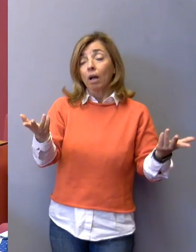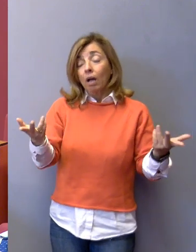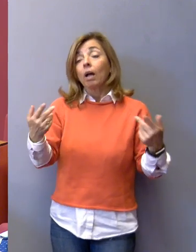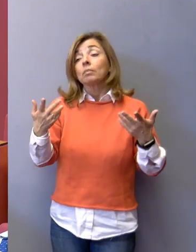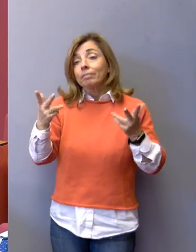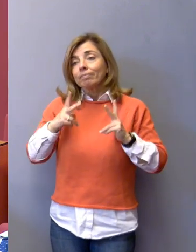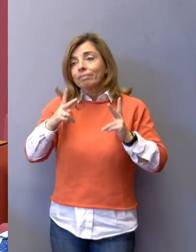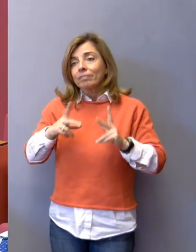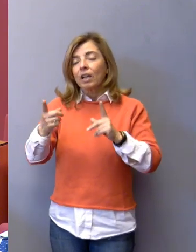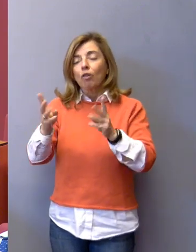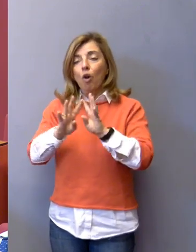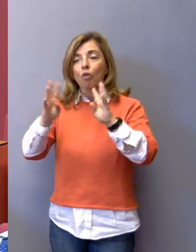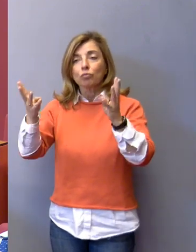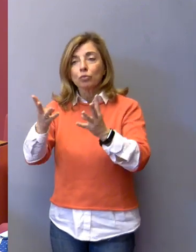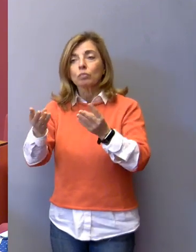fronte